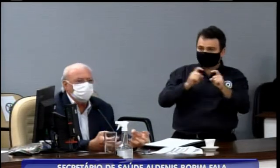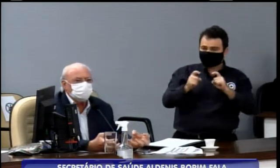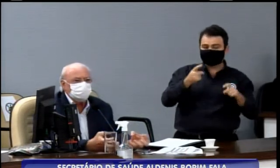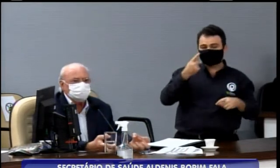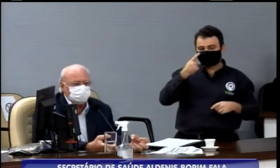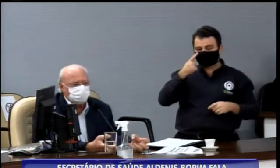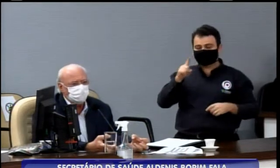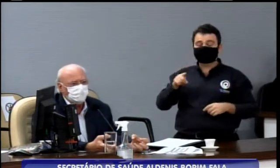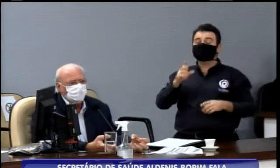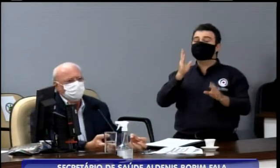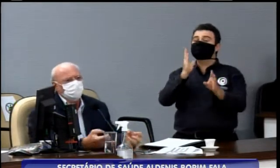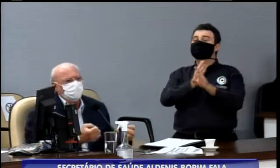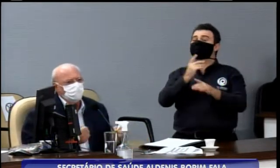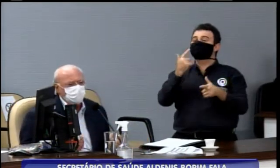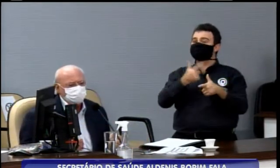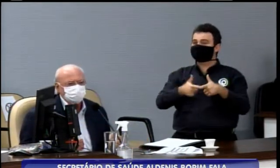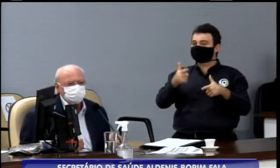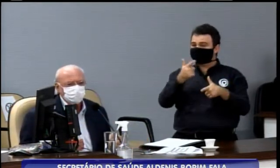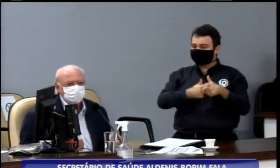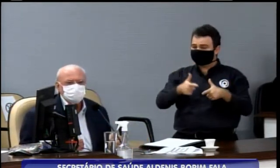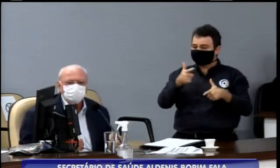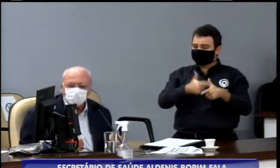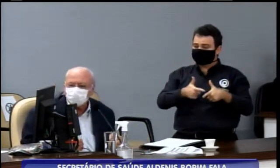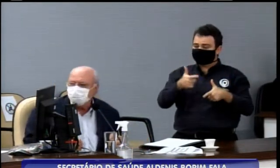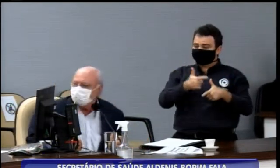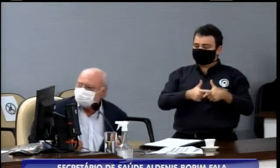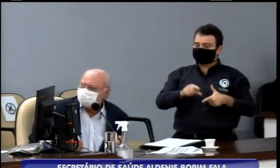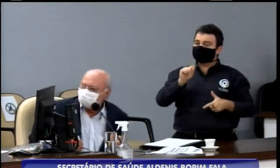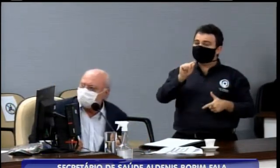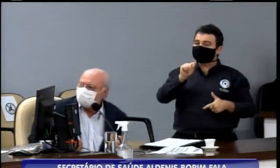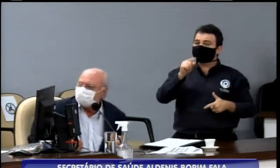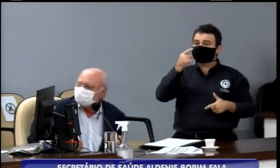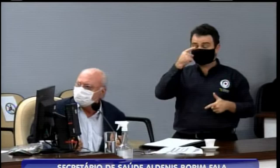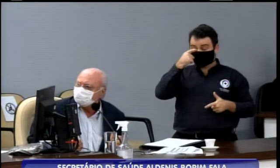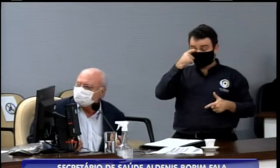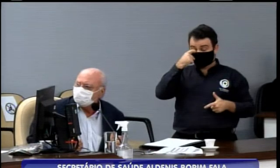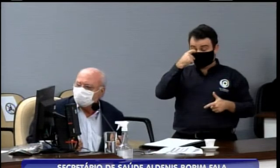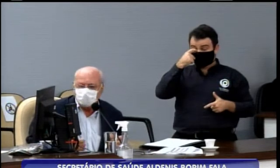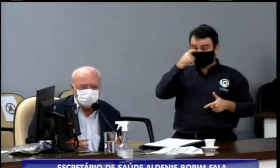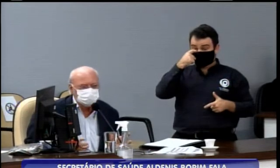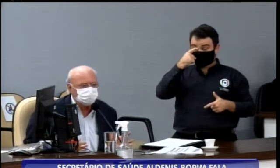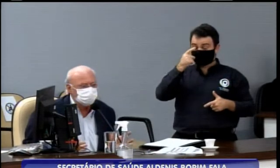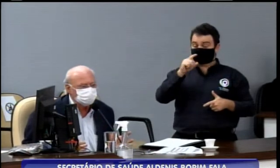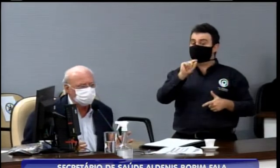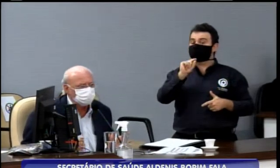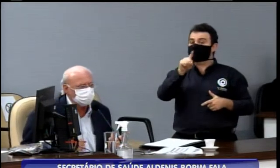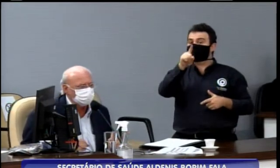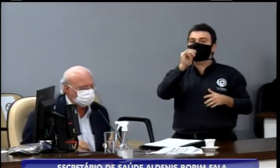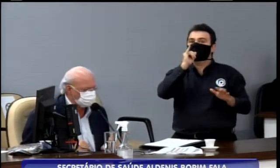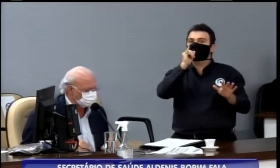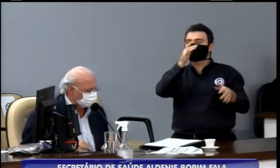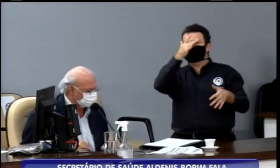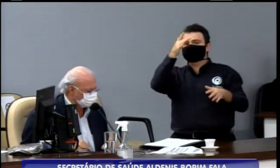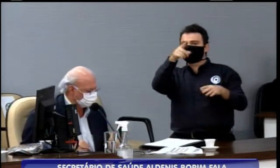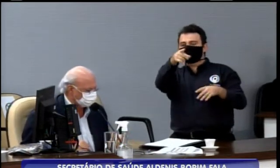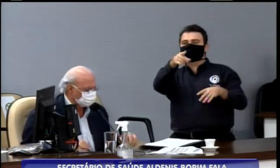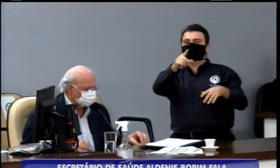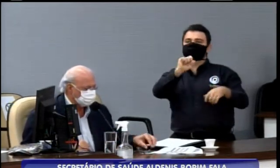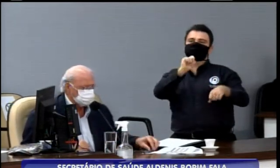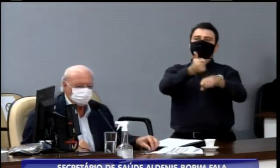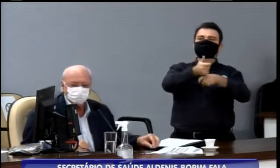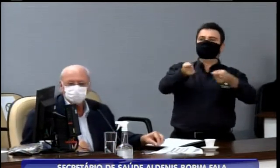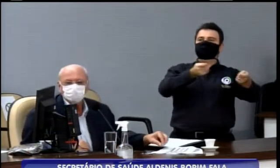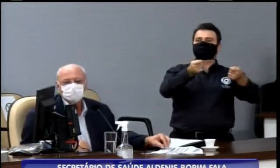nosso é não trazer uma OS de má qualidade para cá. É esse o grande problema. E